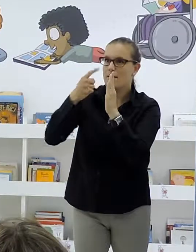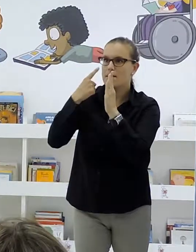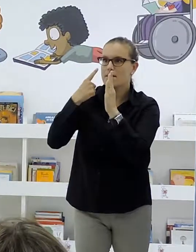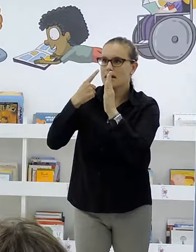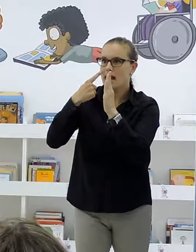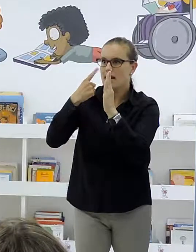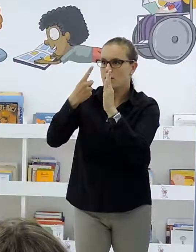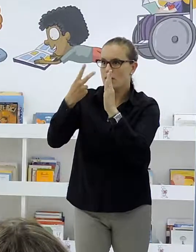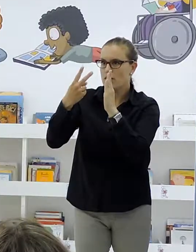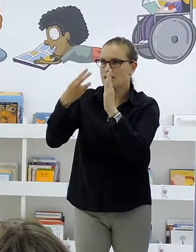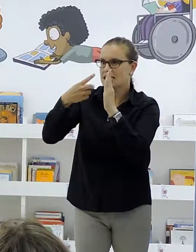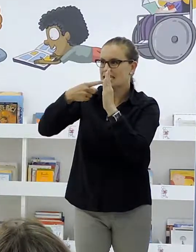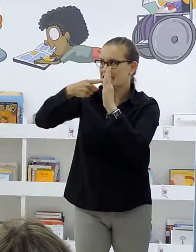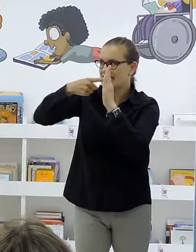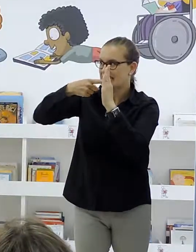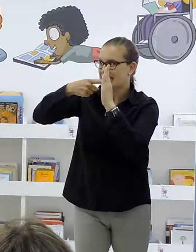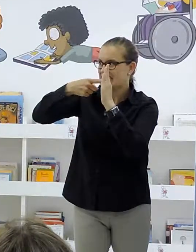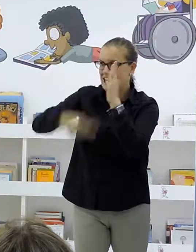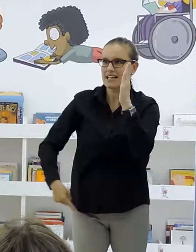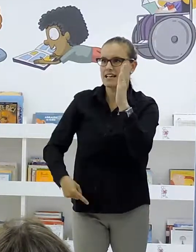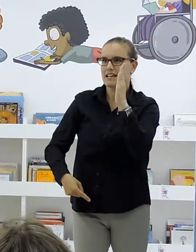escuchará absolutamente nada, ¿eh? 1, 2 y...